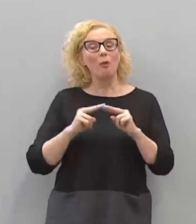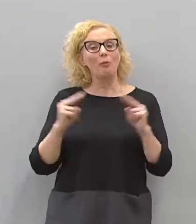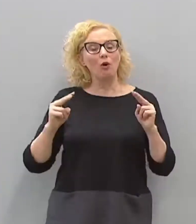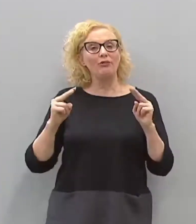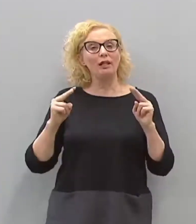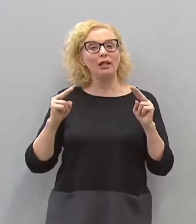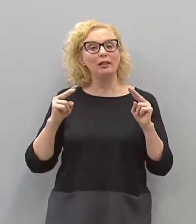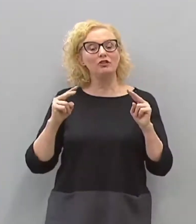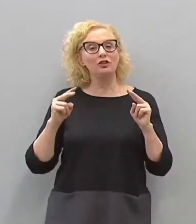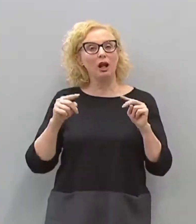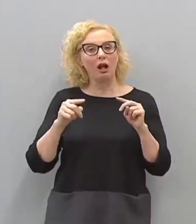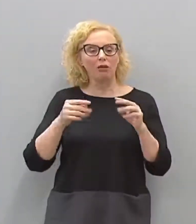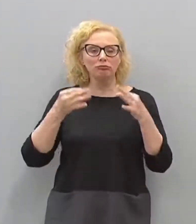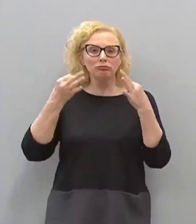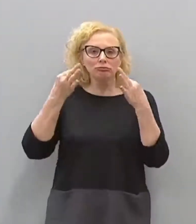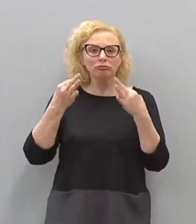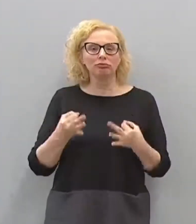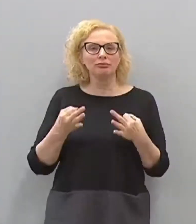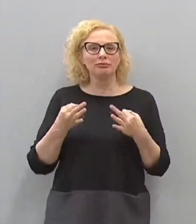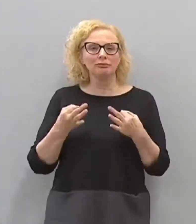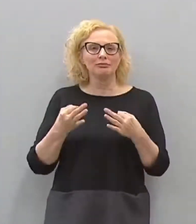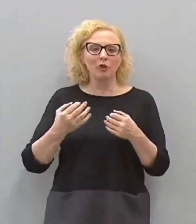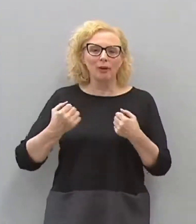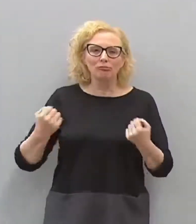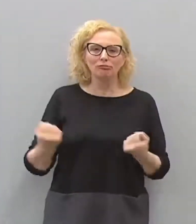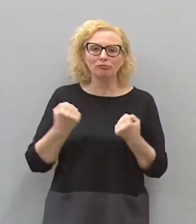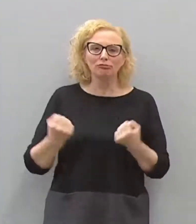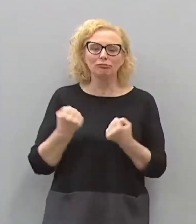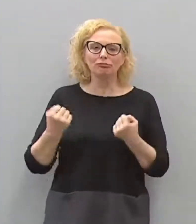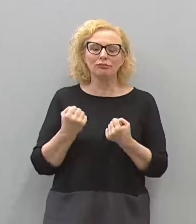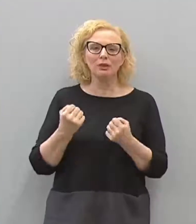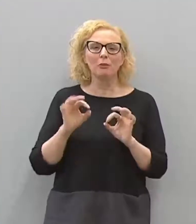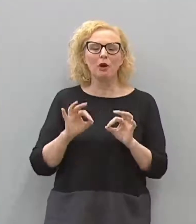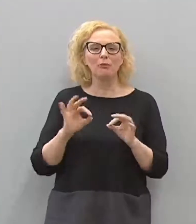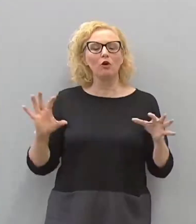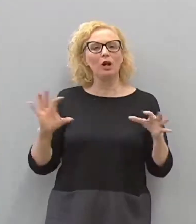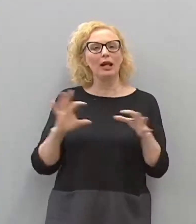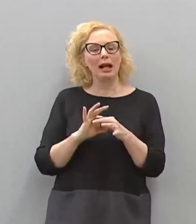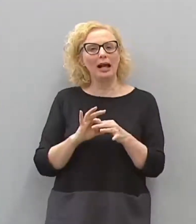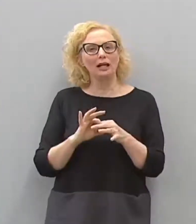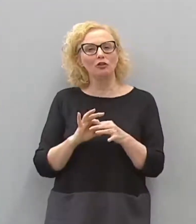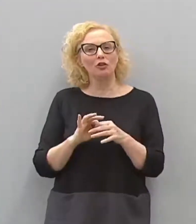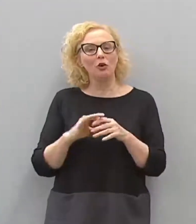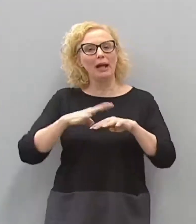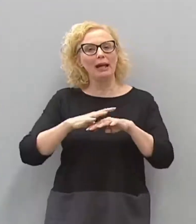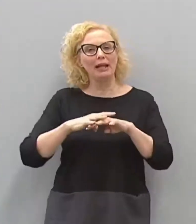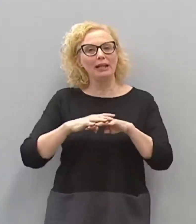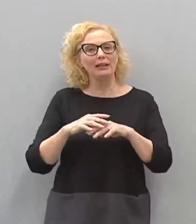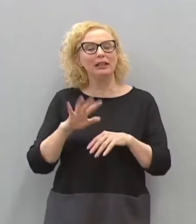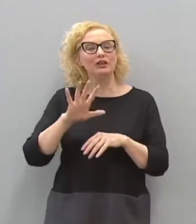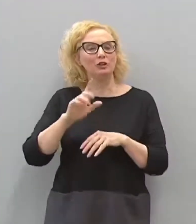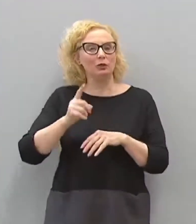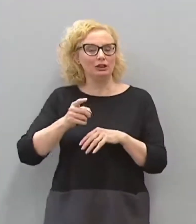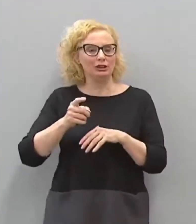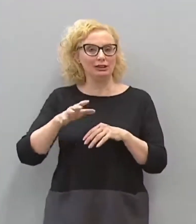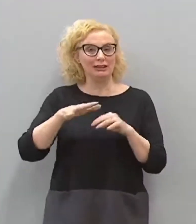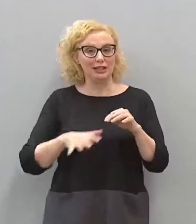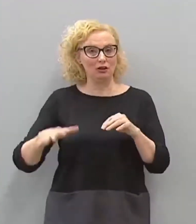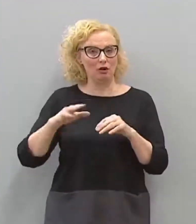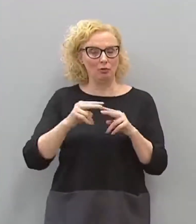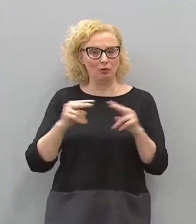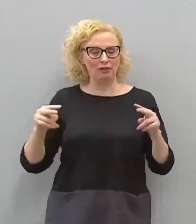ha deciso di dare impulso è quello della realizzazione delle reti 5 giri sul territorio provinciale come dicevo prima